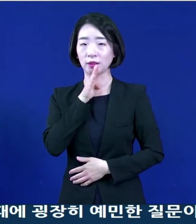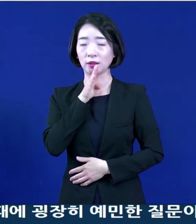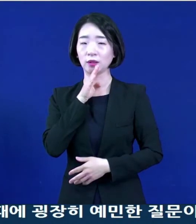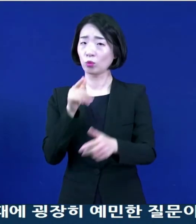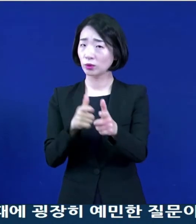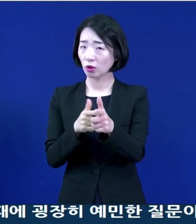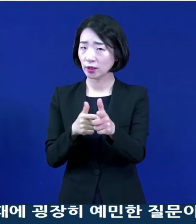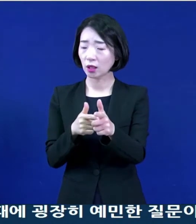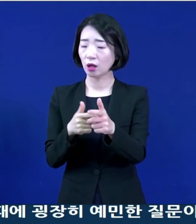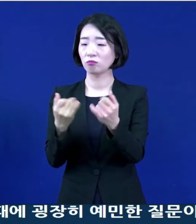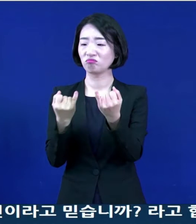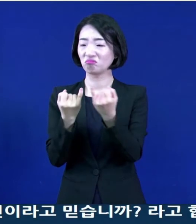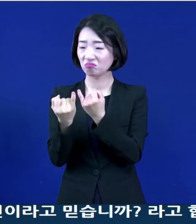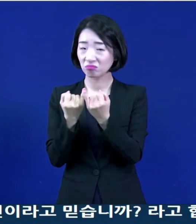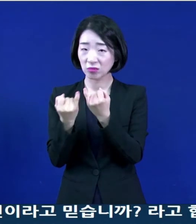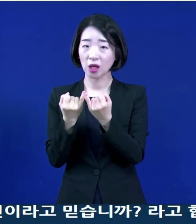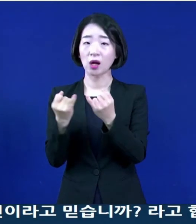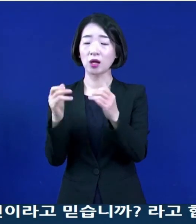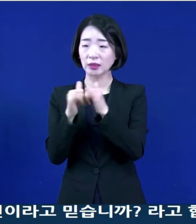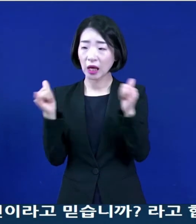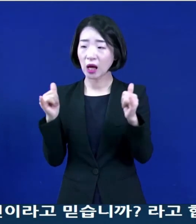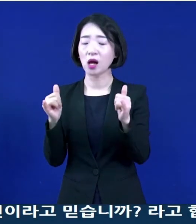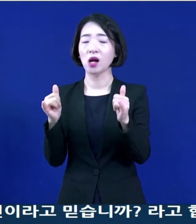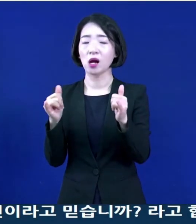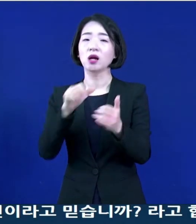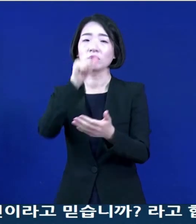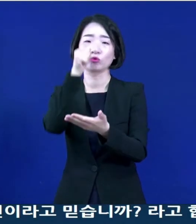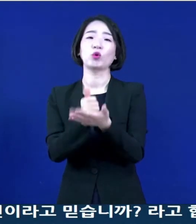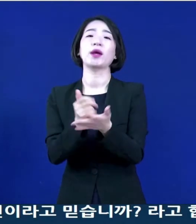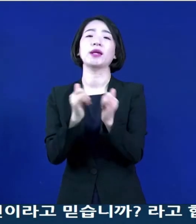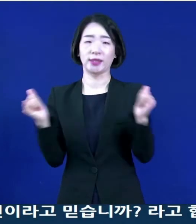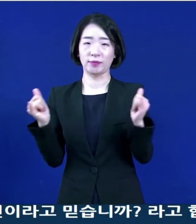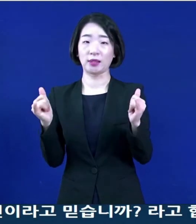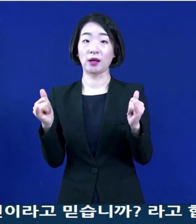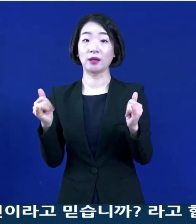죄인입니다. 그런데 당신과 나 같은 죄인입니다.